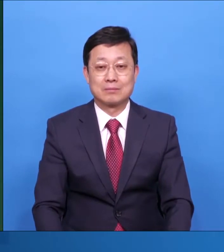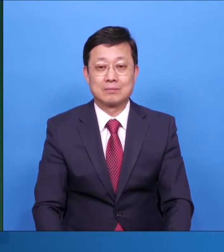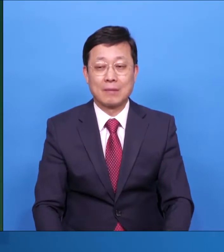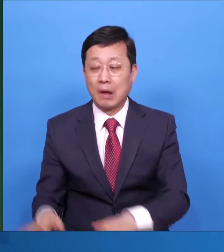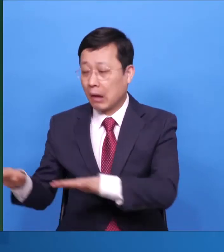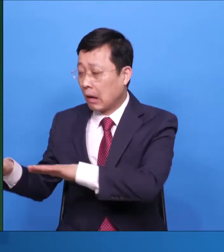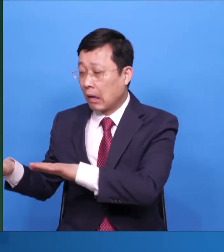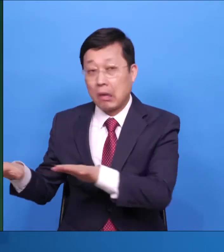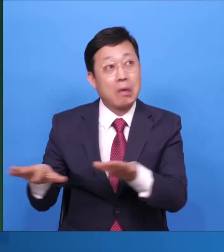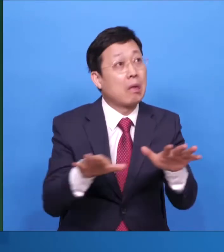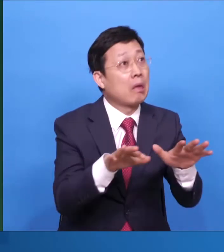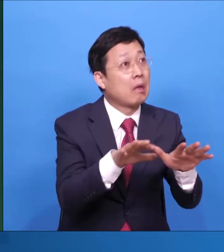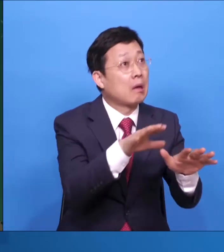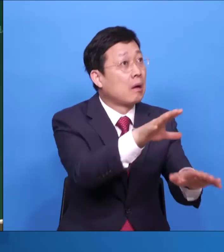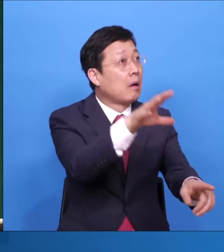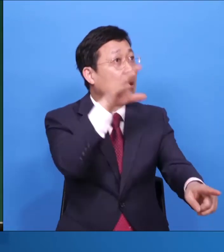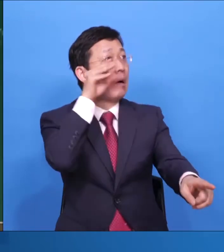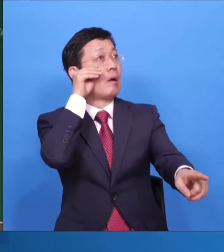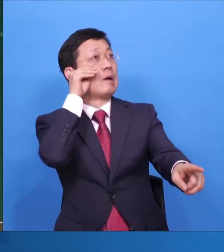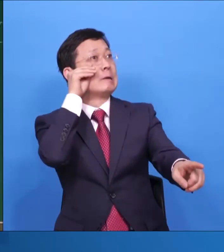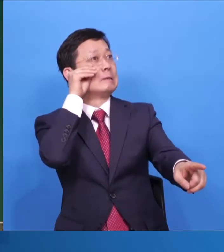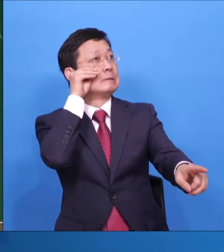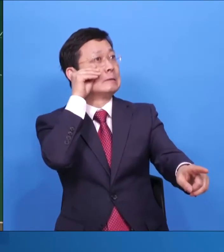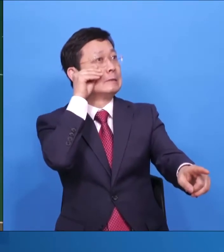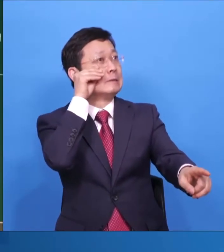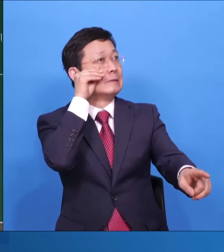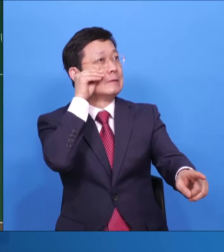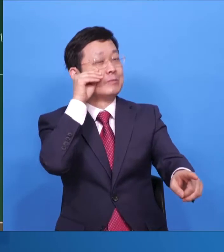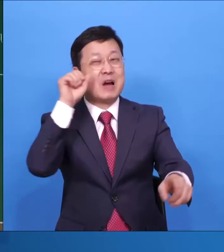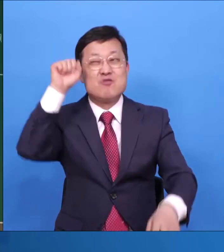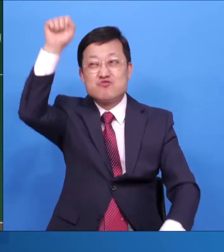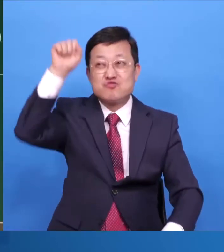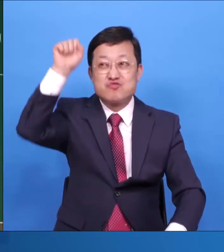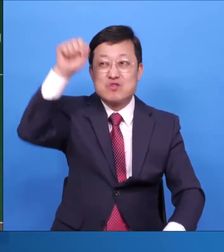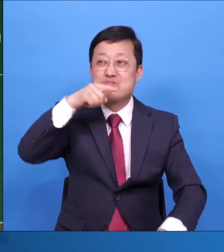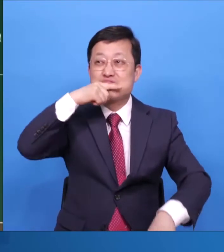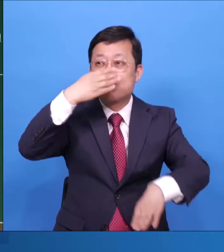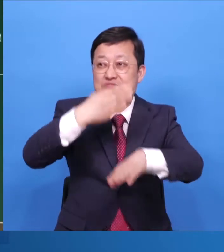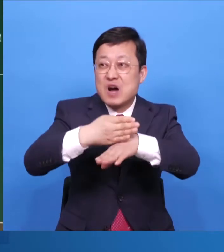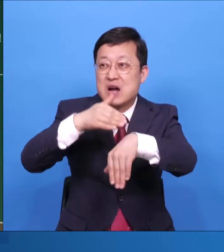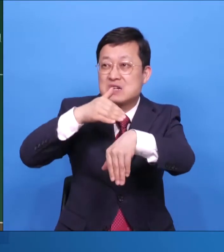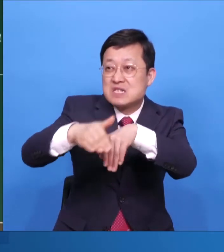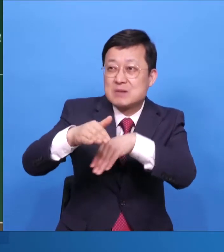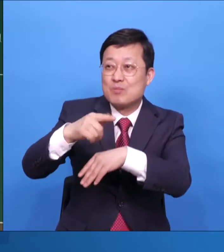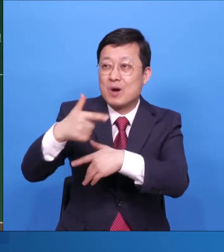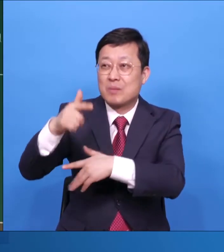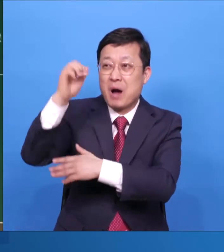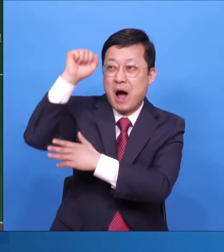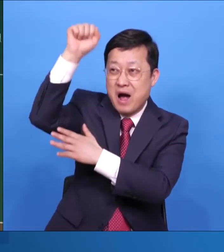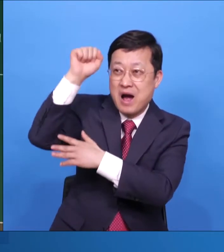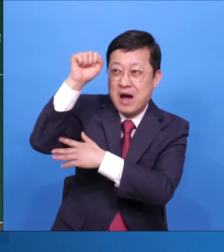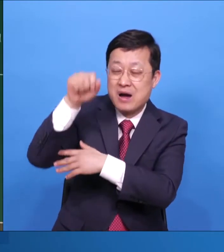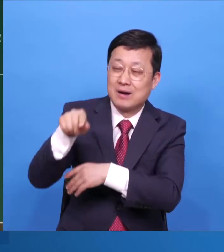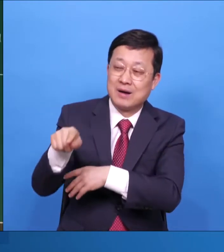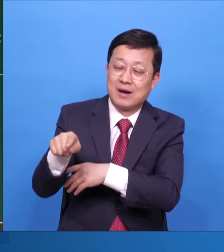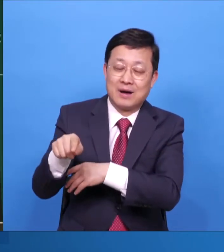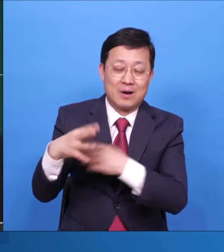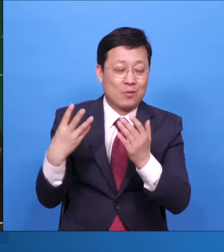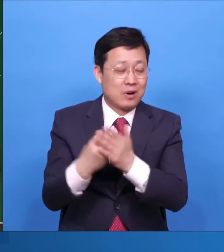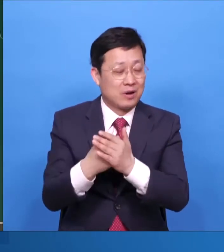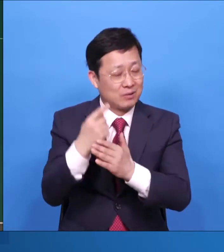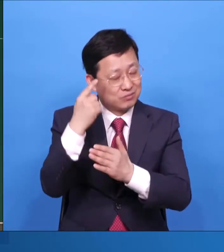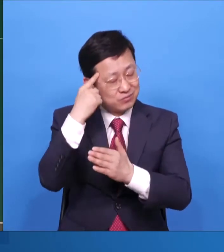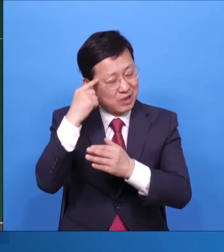정신도란 것들이 이념 운동하잖아요. Y vemos que los que han escuchado esto y se han vuelto locos, están haciendo movimientos de ideologías, están haciendo esto sin